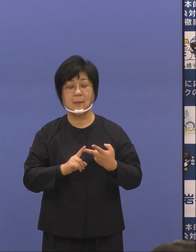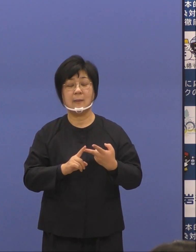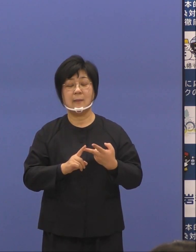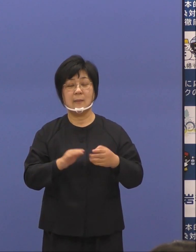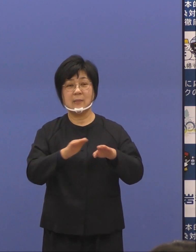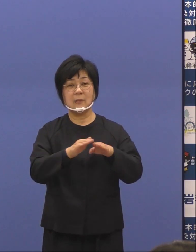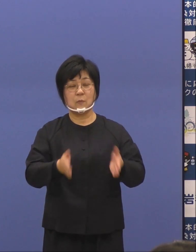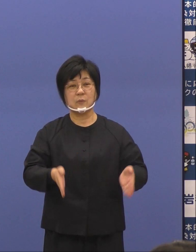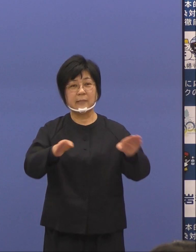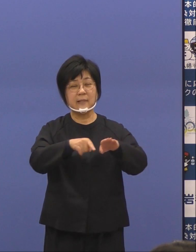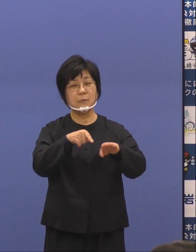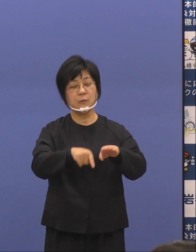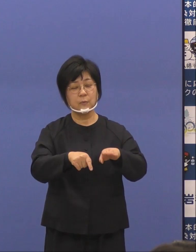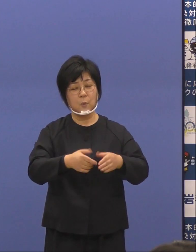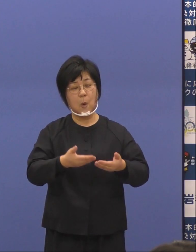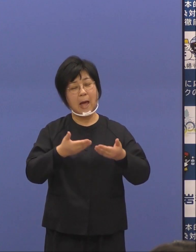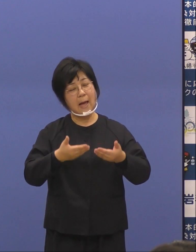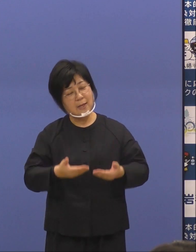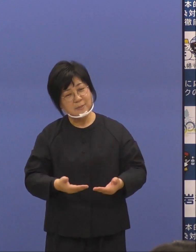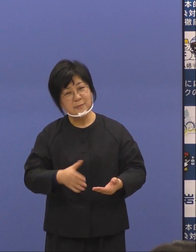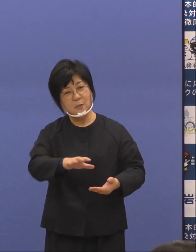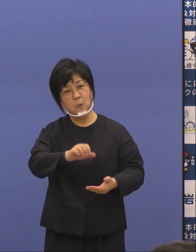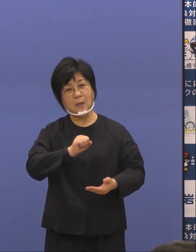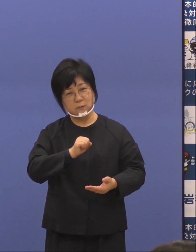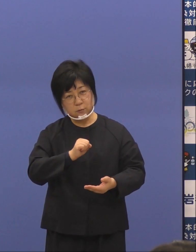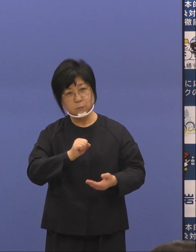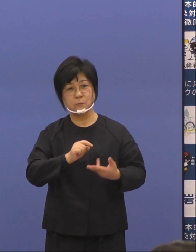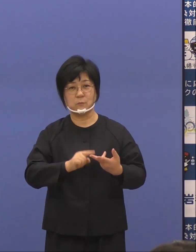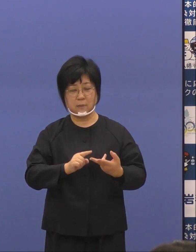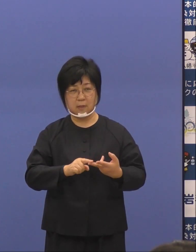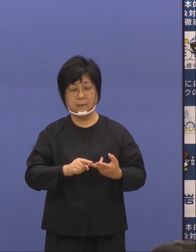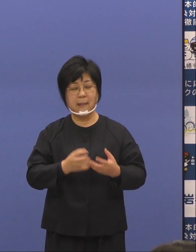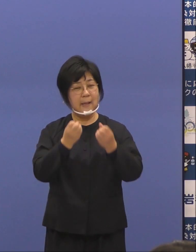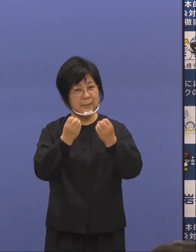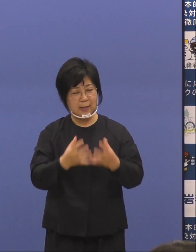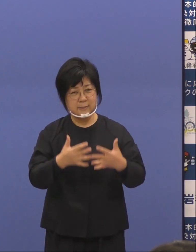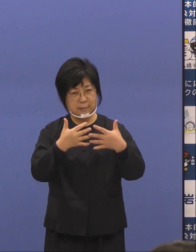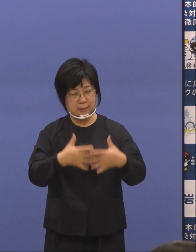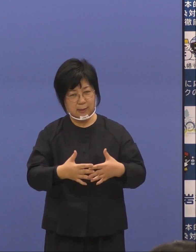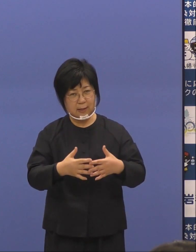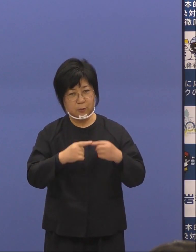安全の確保ですとか、また新しい機械の導入とか、